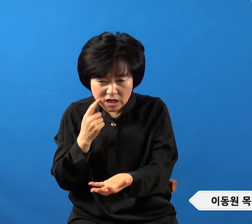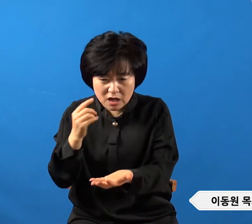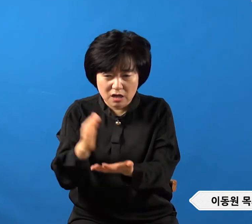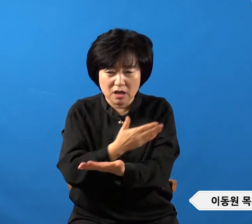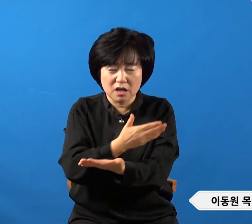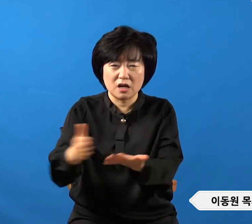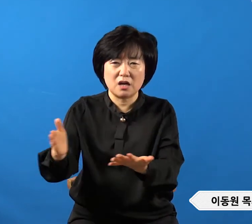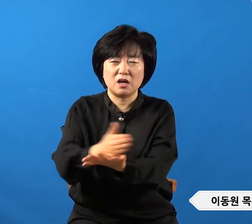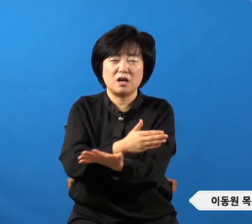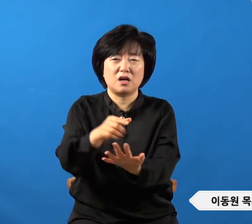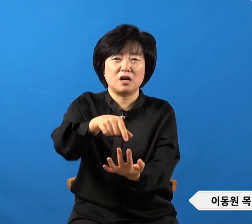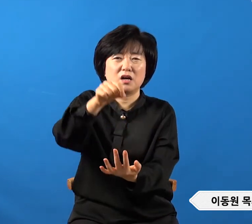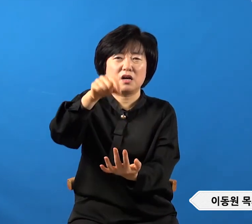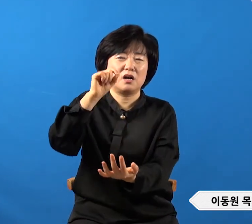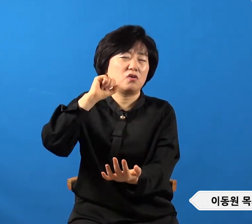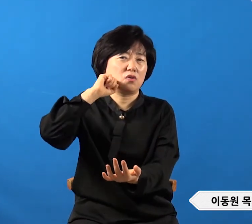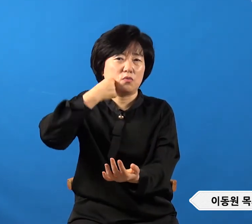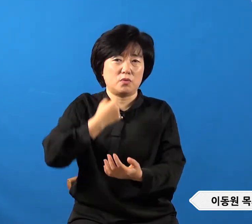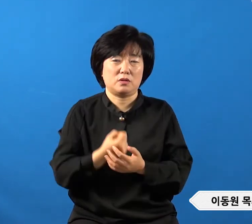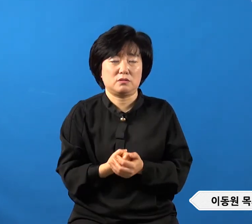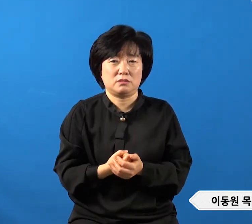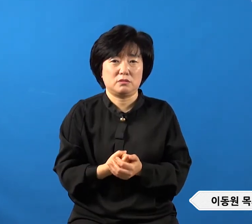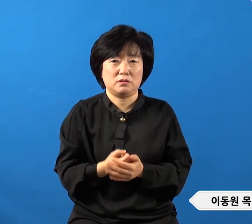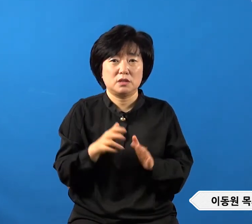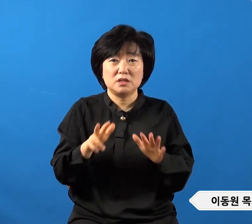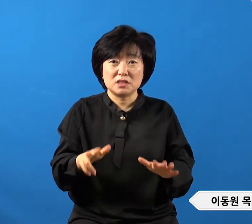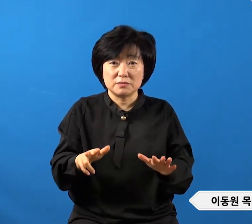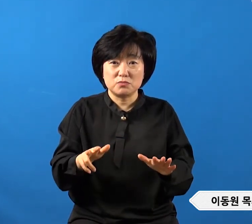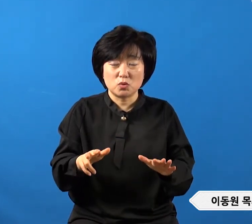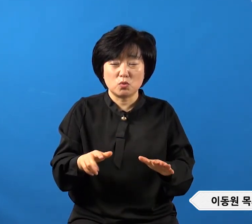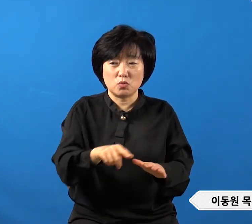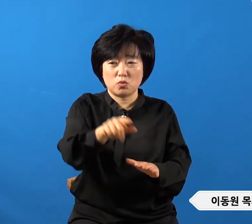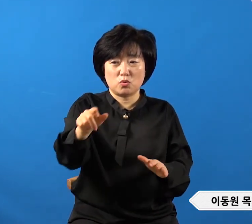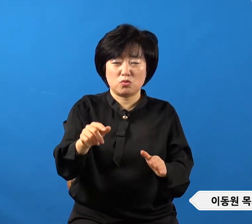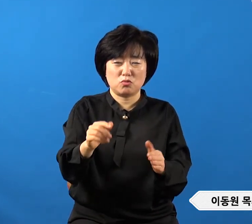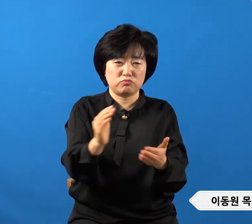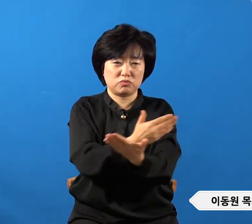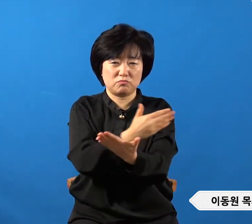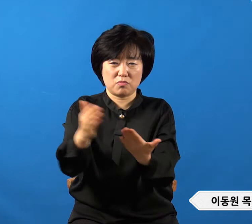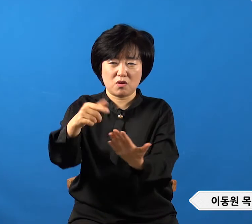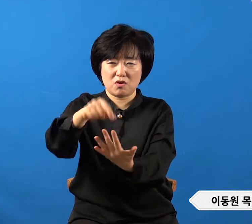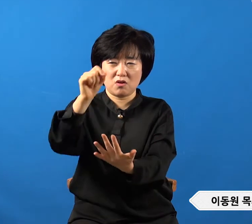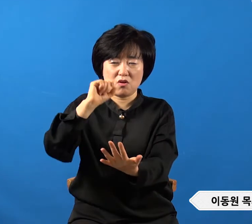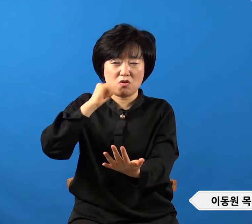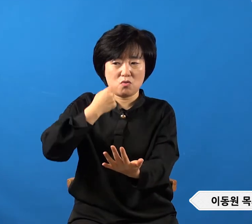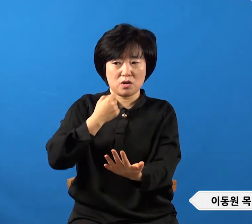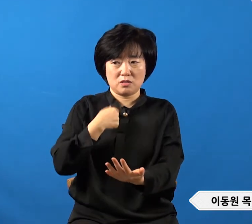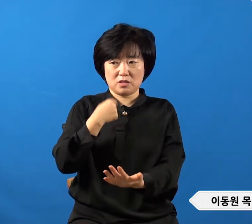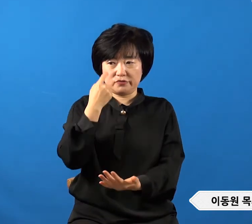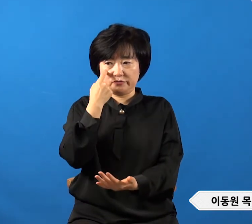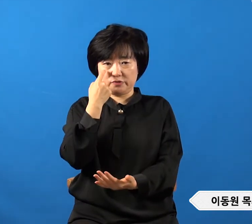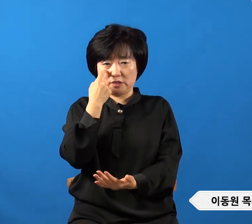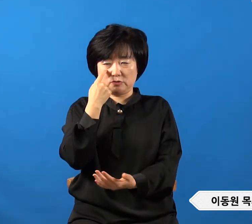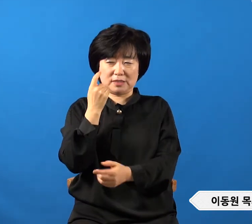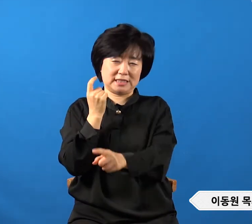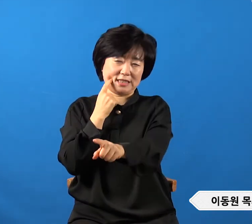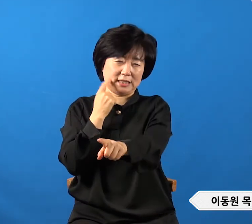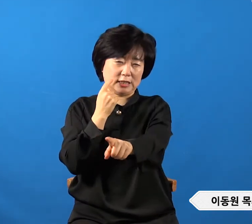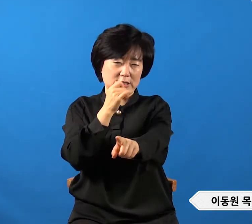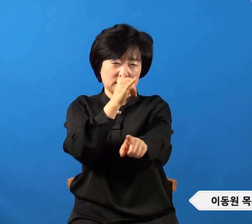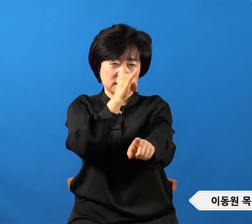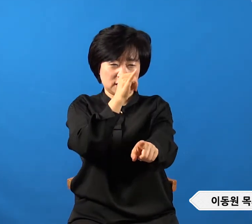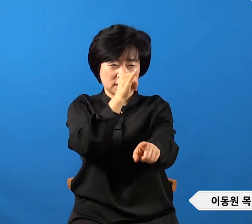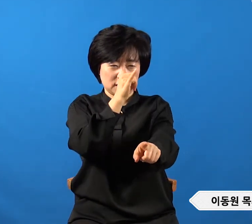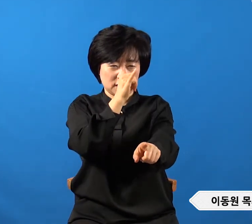않다는 것입니다. 지금 여기서도 분별이 참 힘들어요. 제 눈에도 가짜가 틀림없이